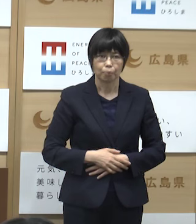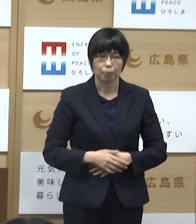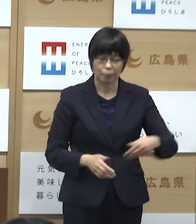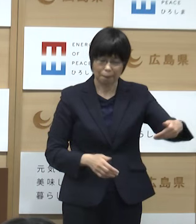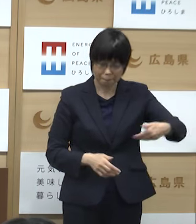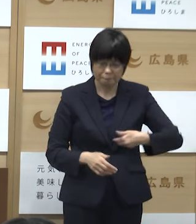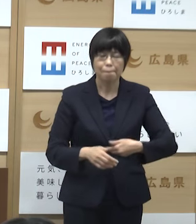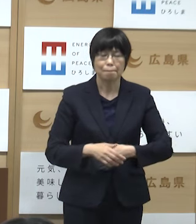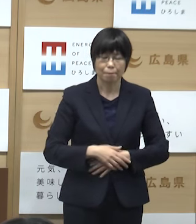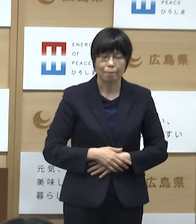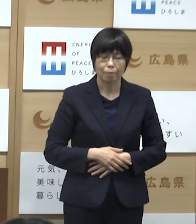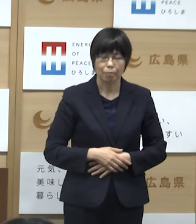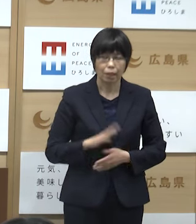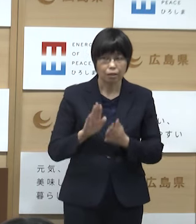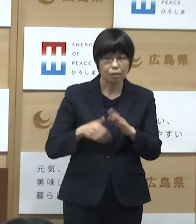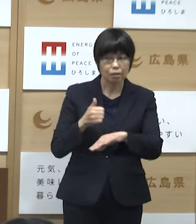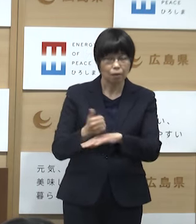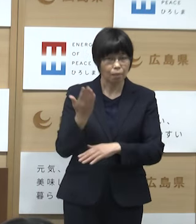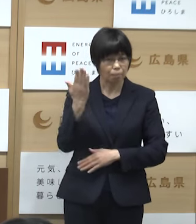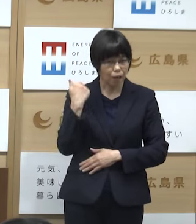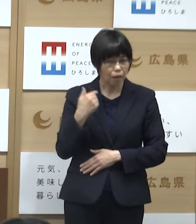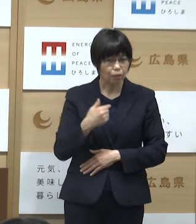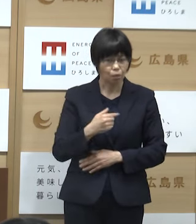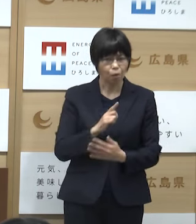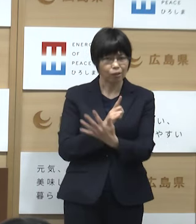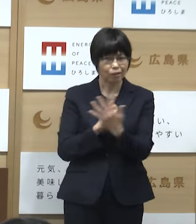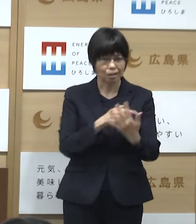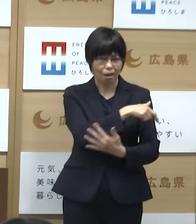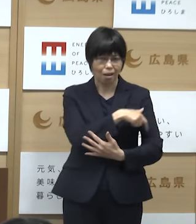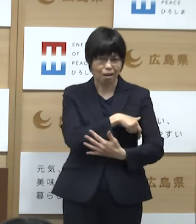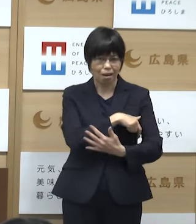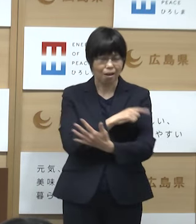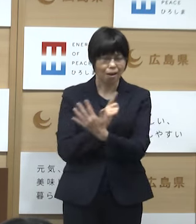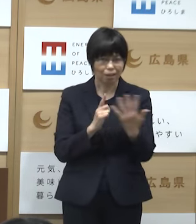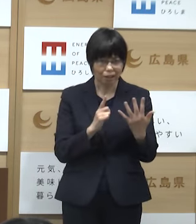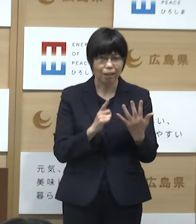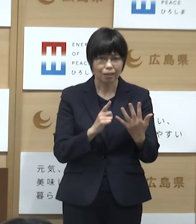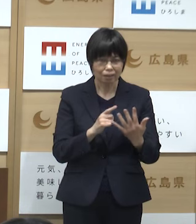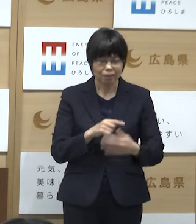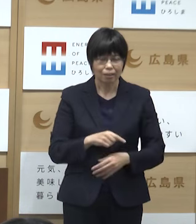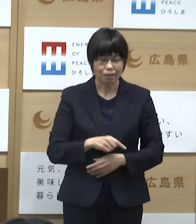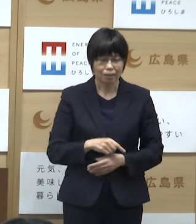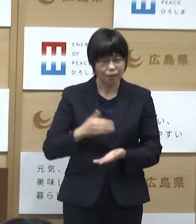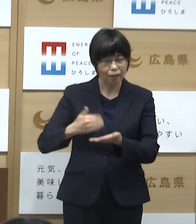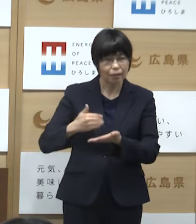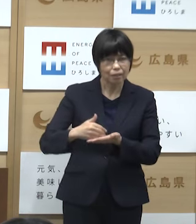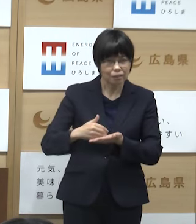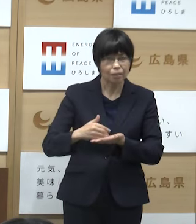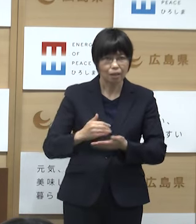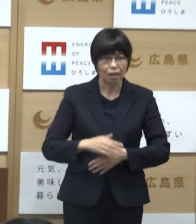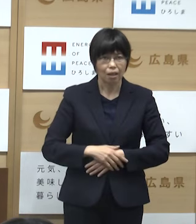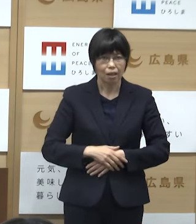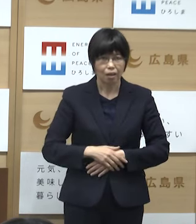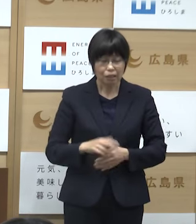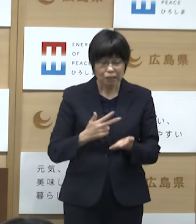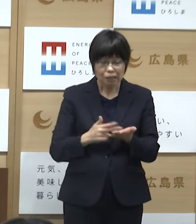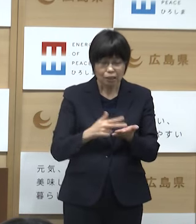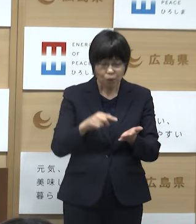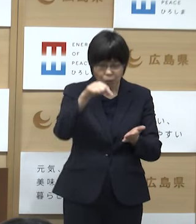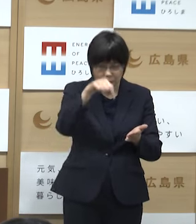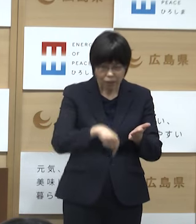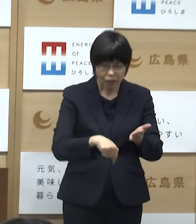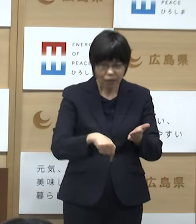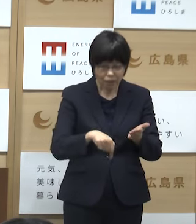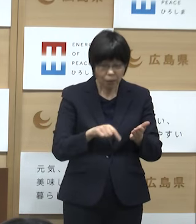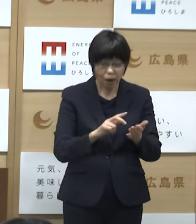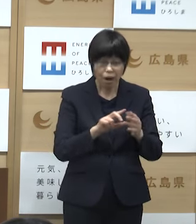だけ、知事は以前の記者会見で、まあ、平和というのが理由ではないというふうに説明されてたんですが、まあ、資料では平和を希求するミ